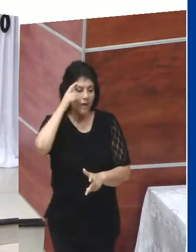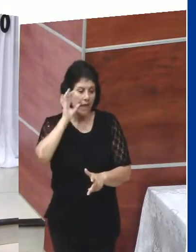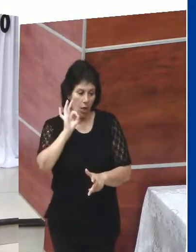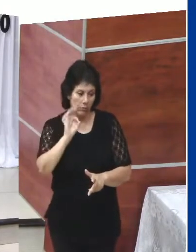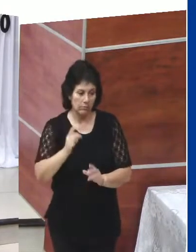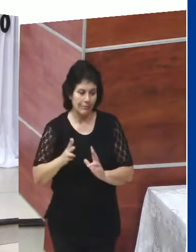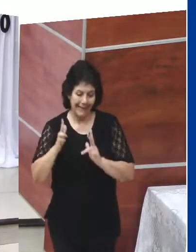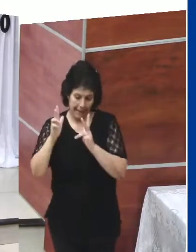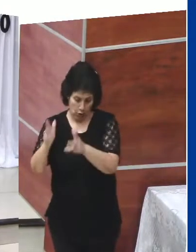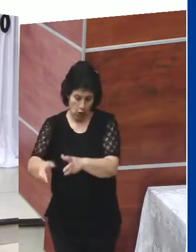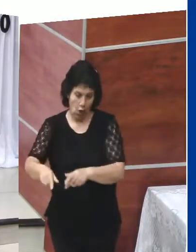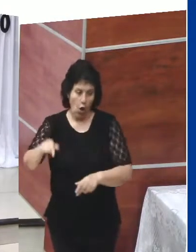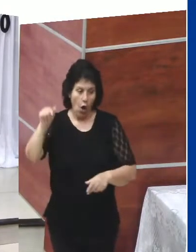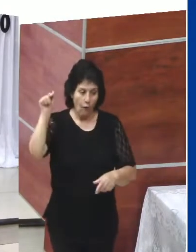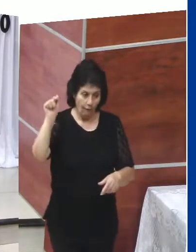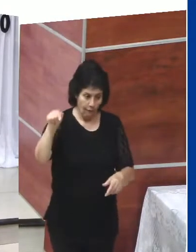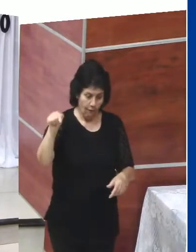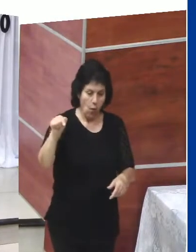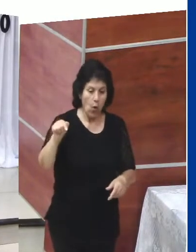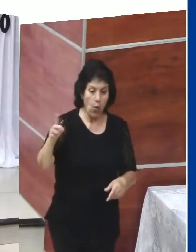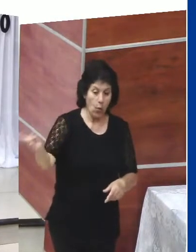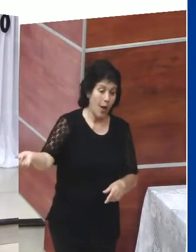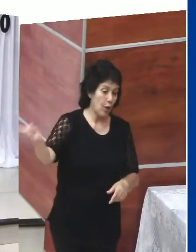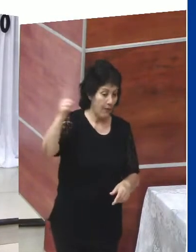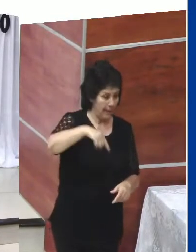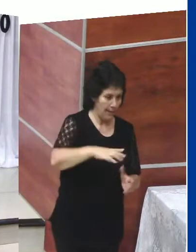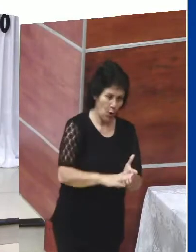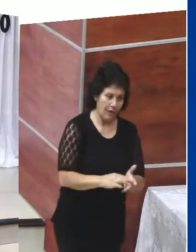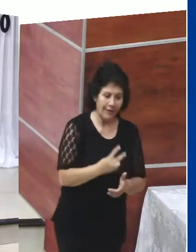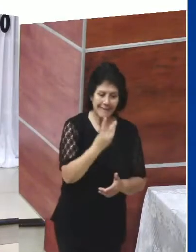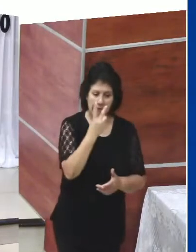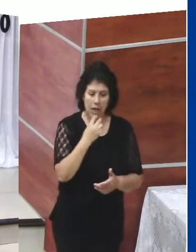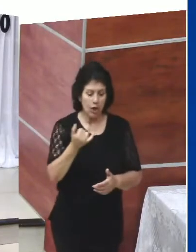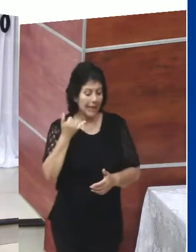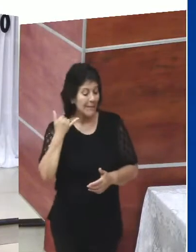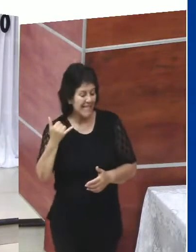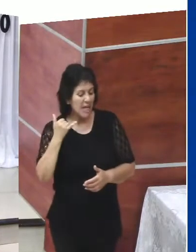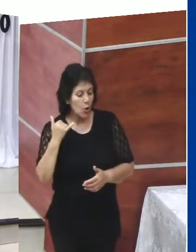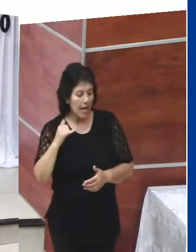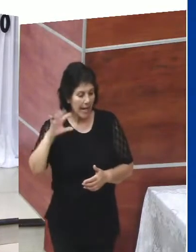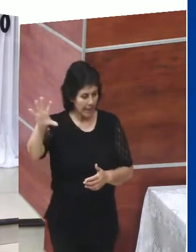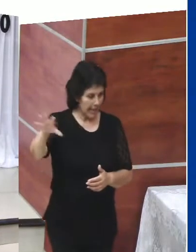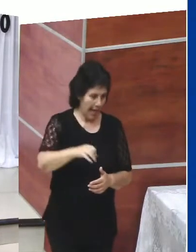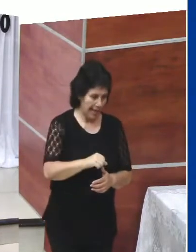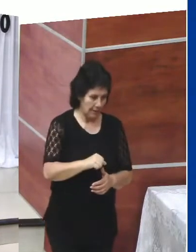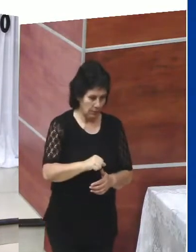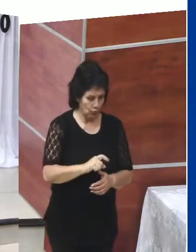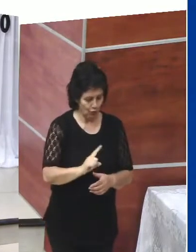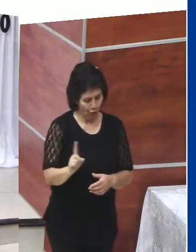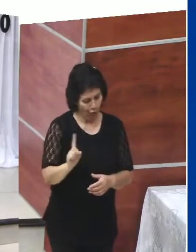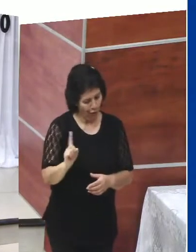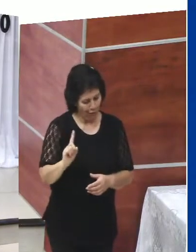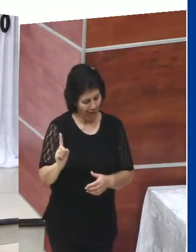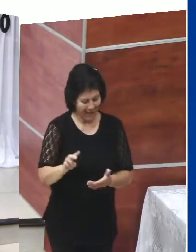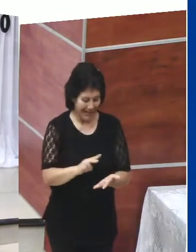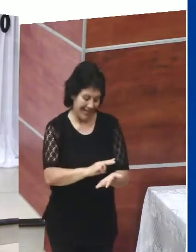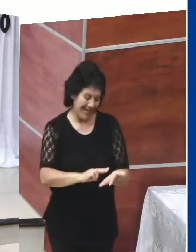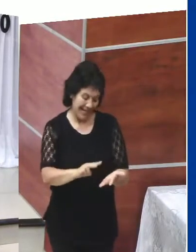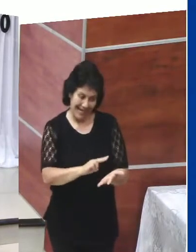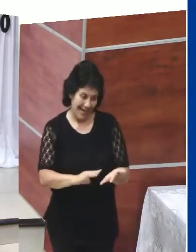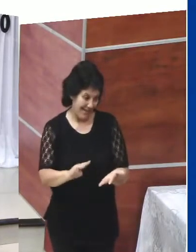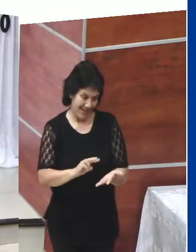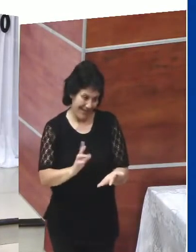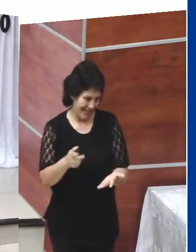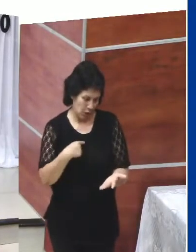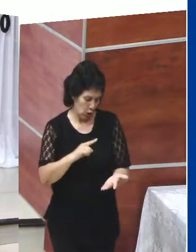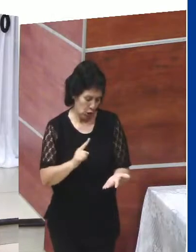vengas el cargador de mi celular. ¿Dice eso? No. Pero podría decir si viviese hoy,